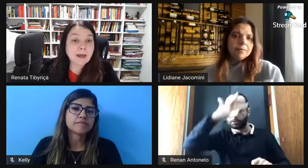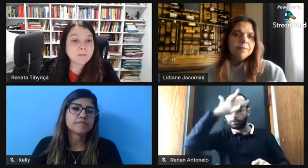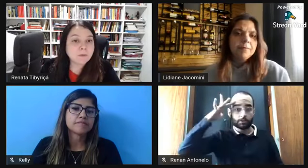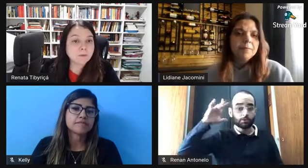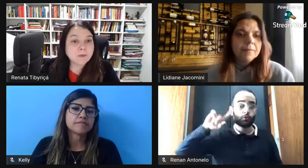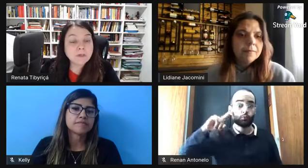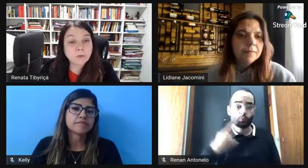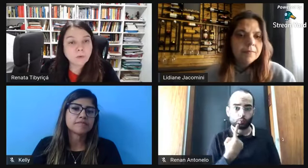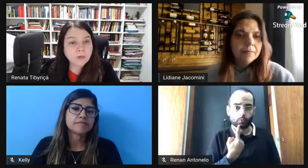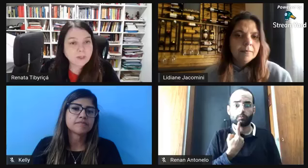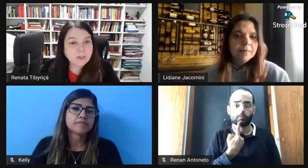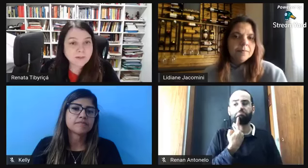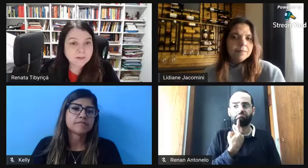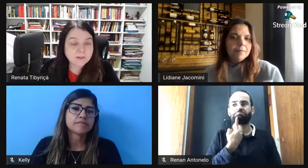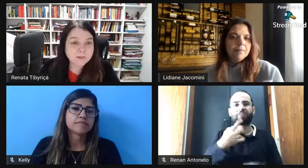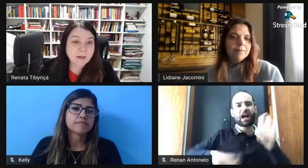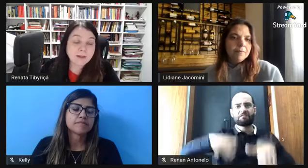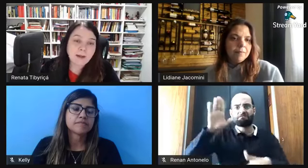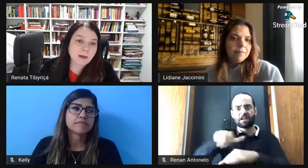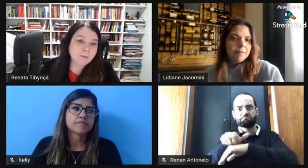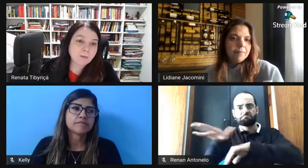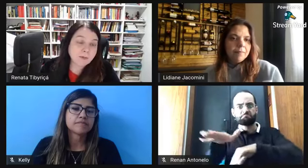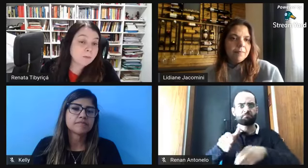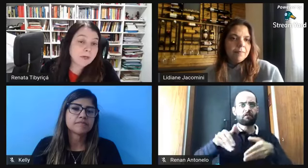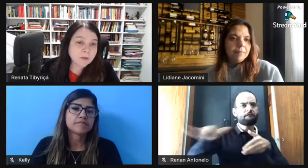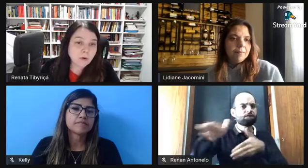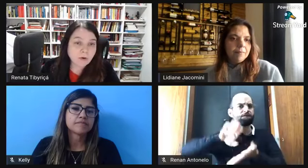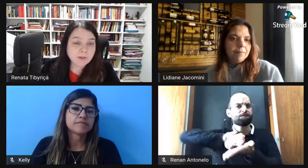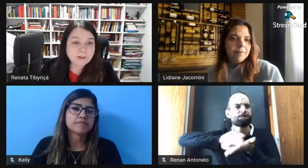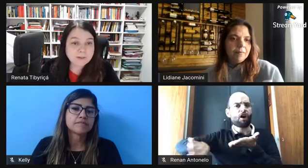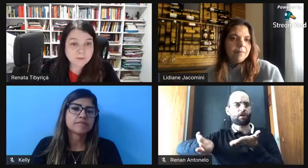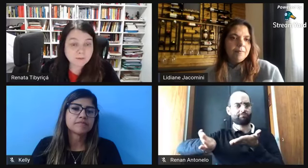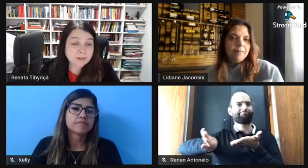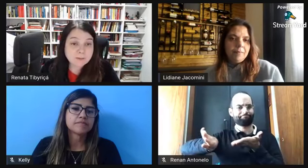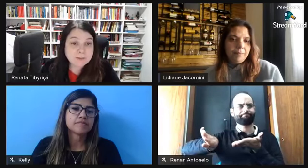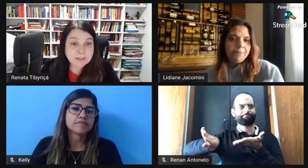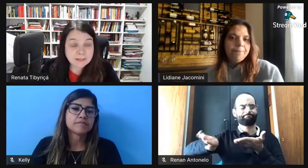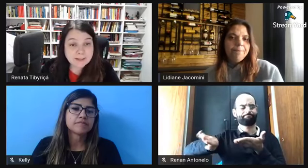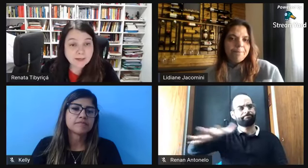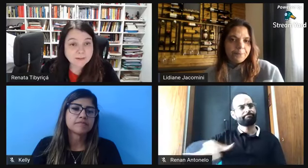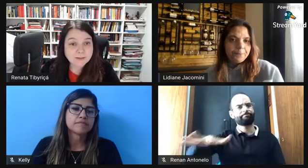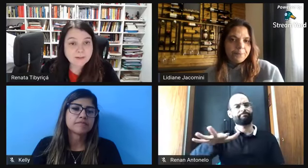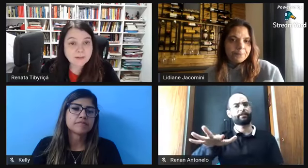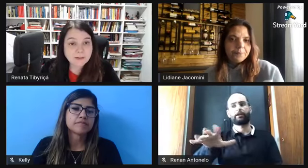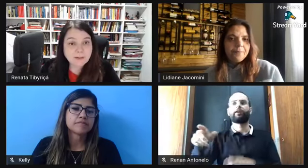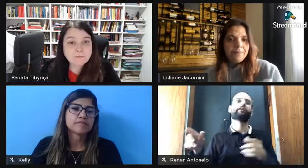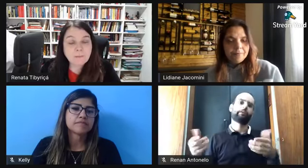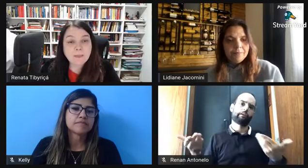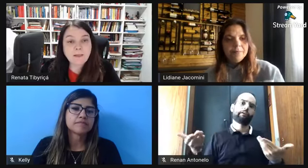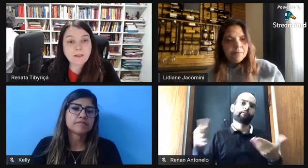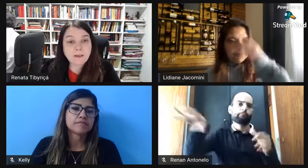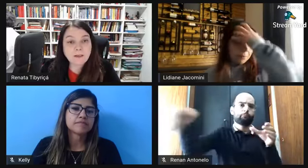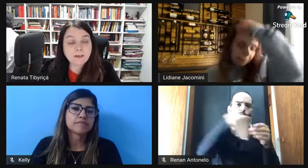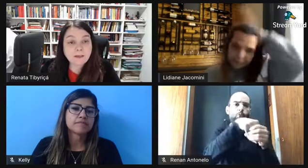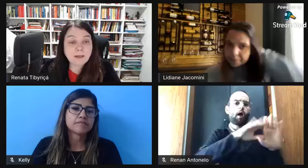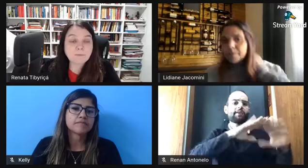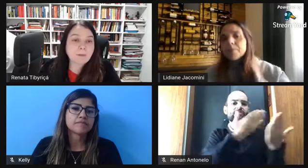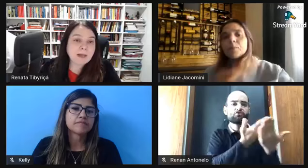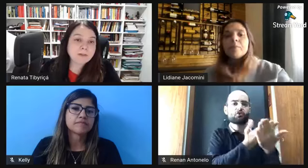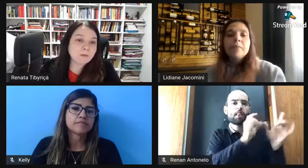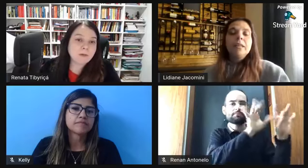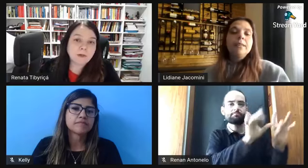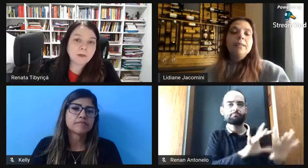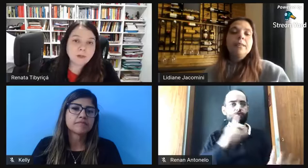elas acabam excluídas, né, e acabam indo para escolas especializadas.